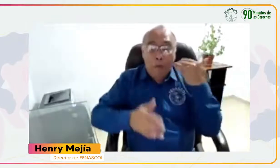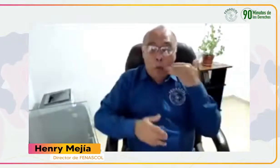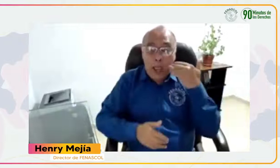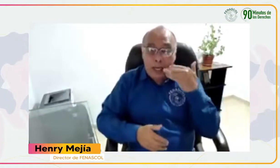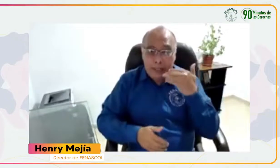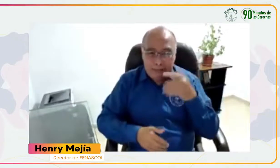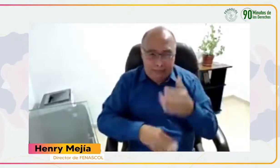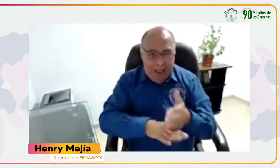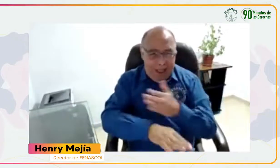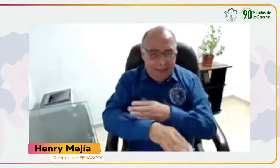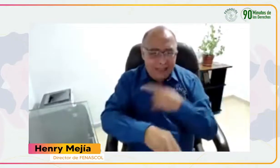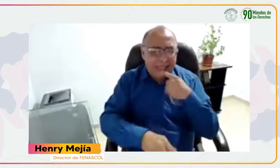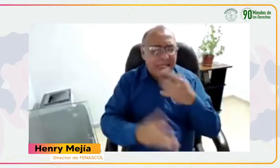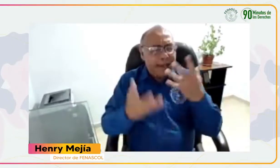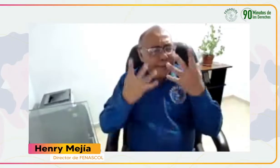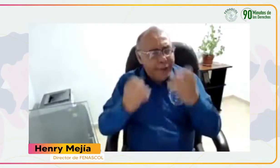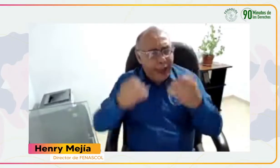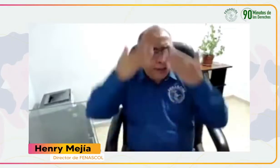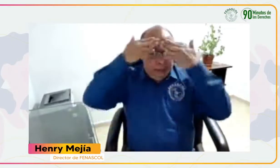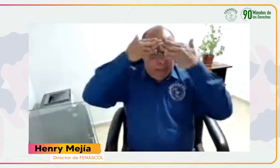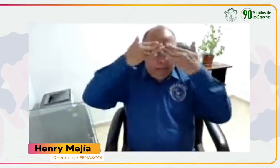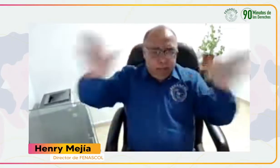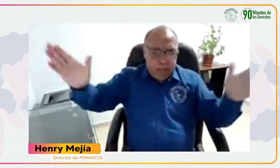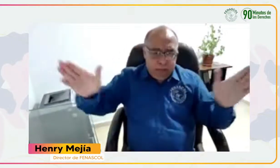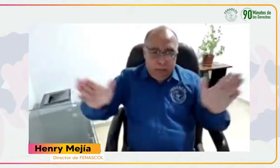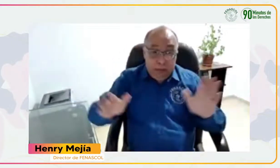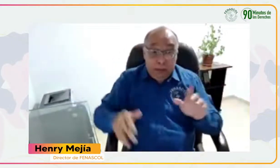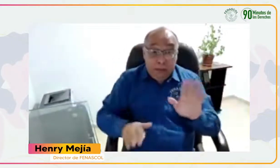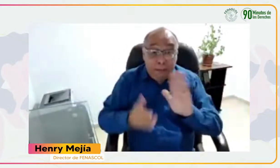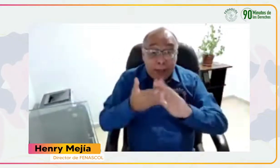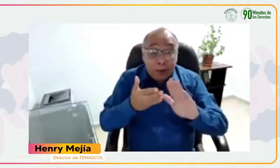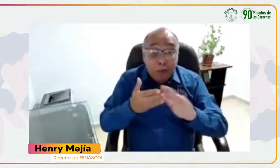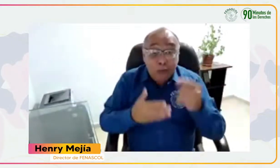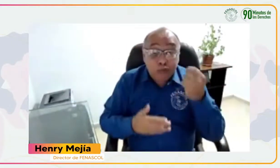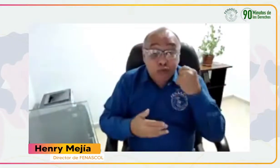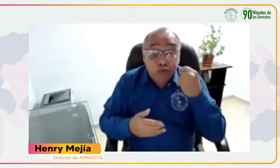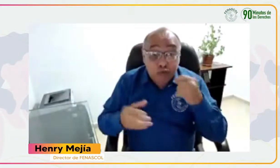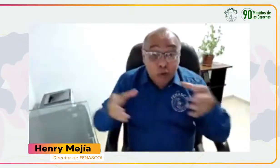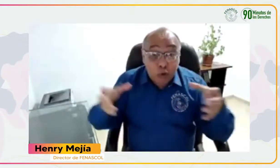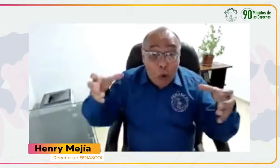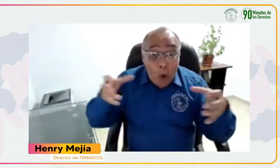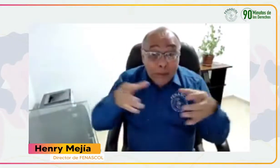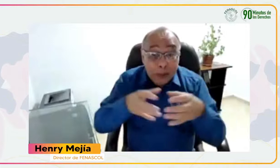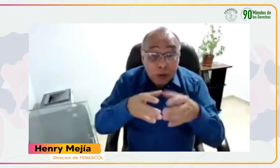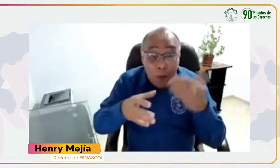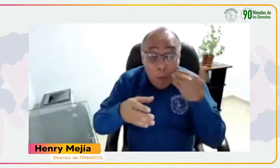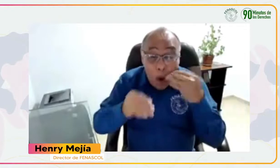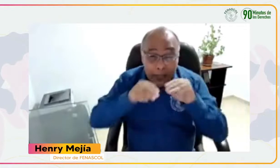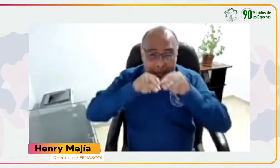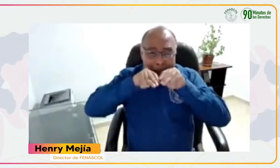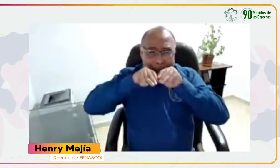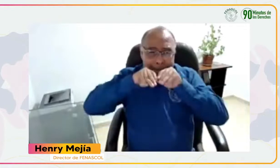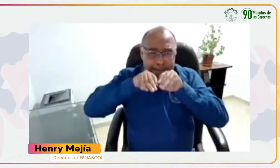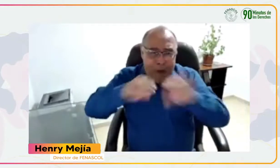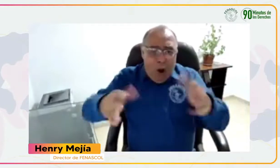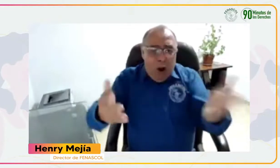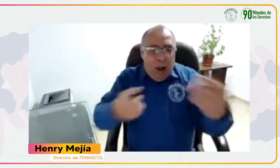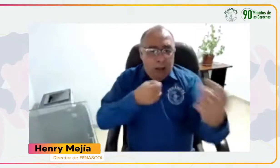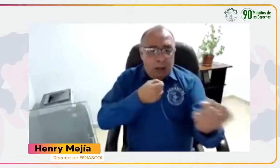hicimos una divulgación de la Comisión de las Mujeres o de la Comisión de la Mujer. Y se